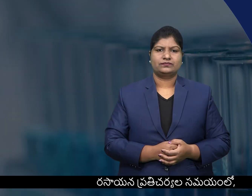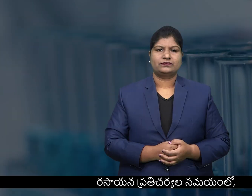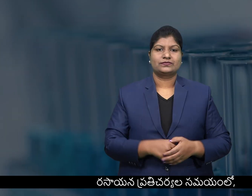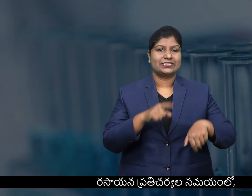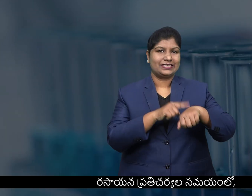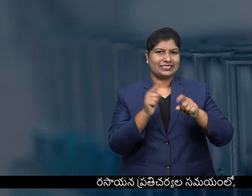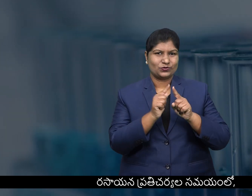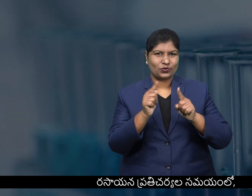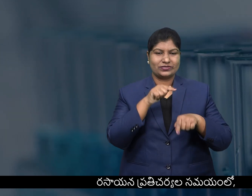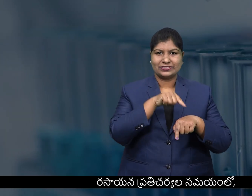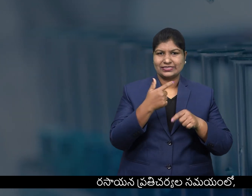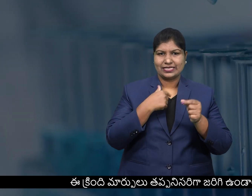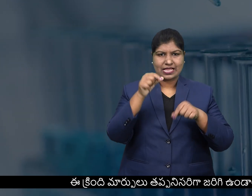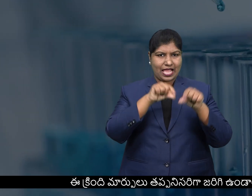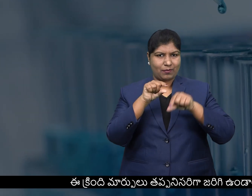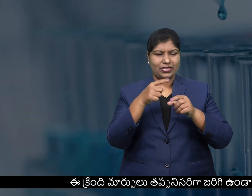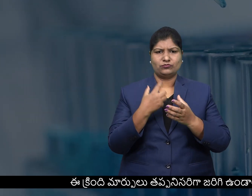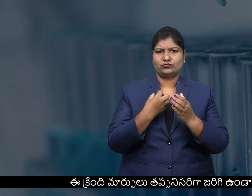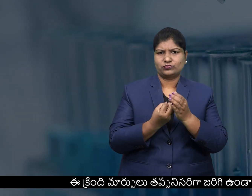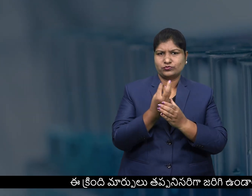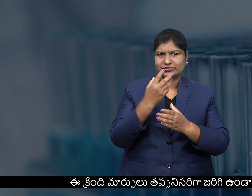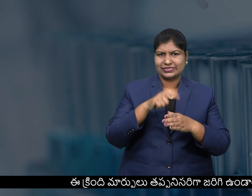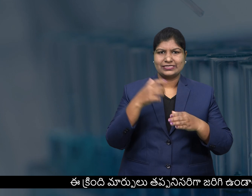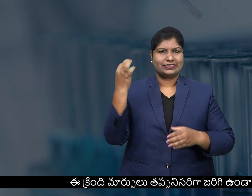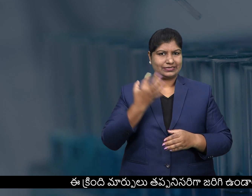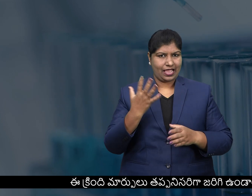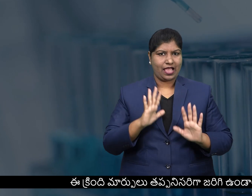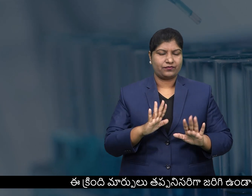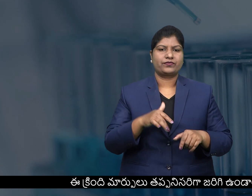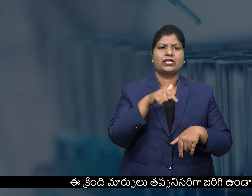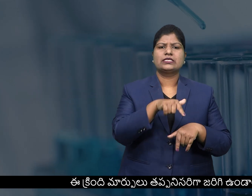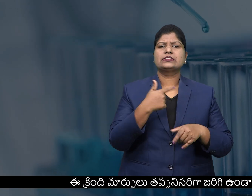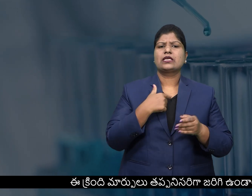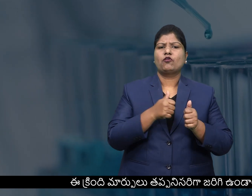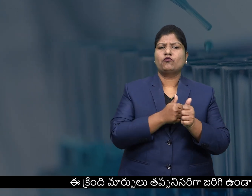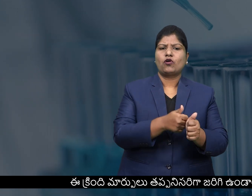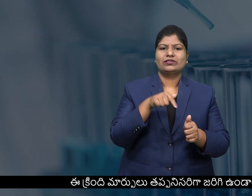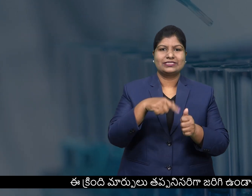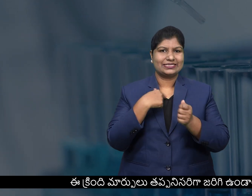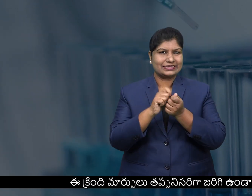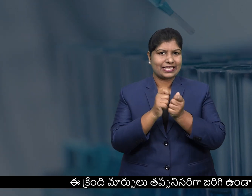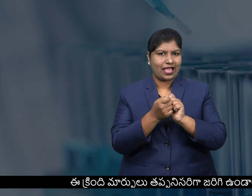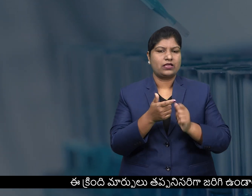రసాయన ప్రతిచర్యల సమయంలో ఈ క్రింది మార్పులు తప్పనిసరిగా జరిగి ఉండాలి.